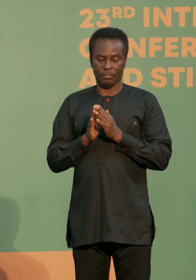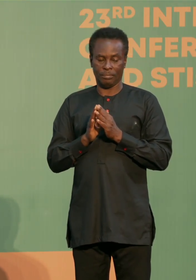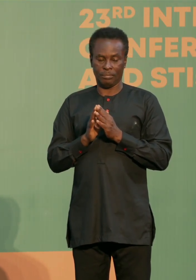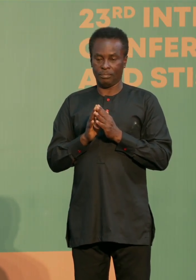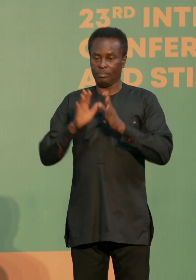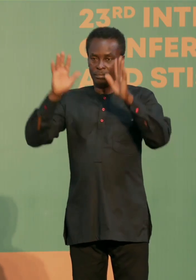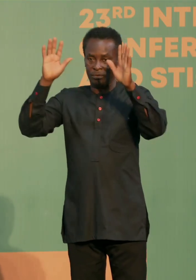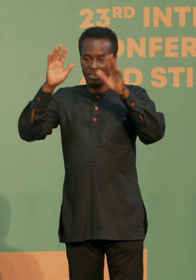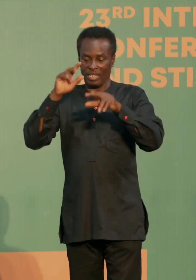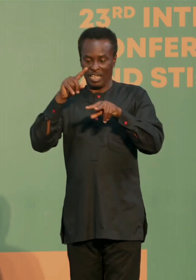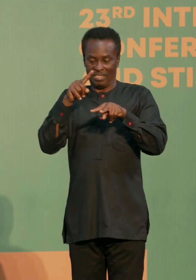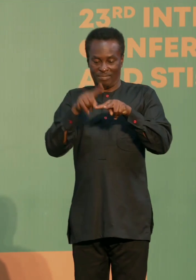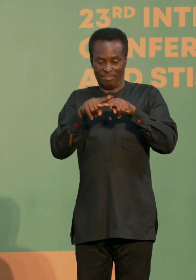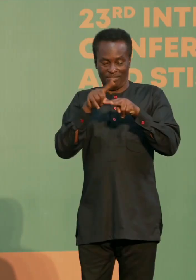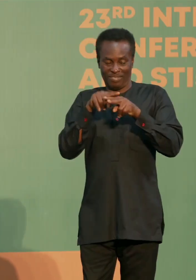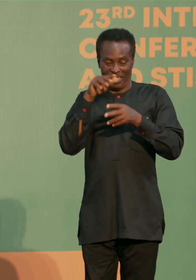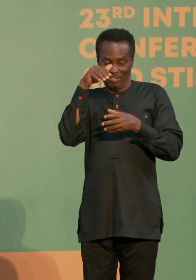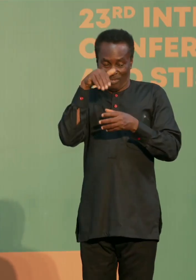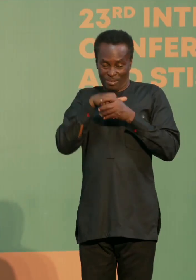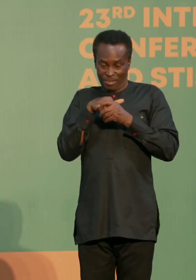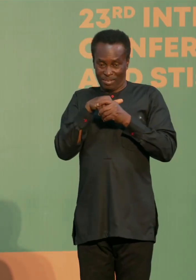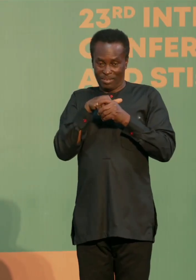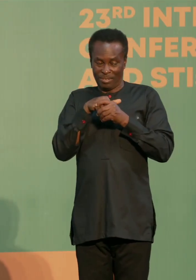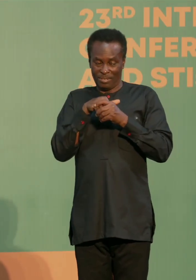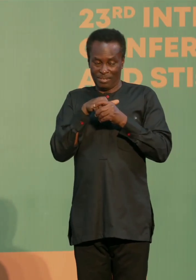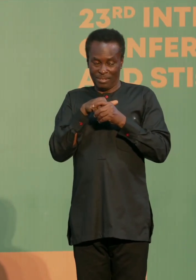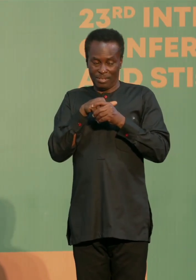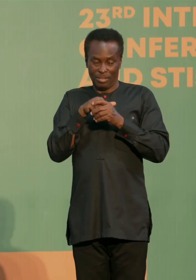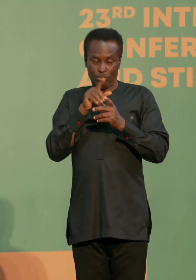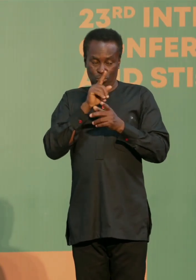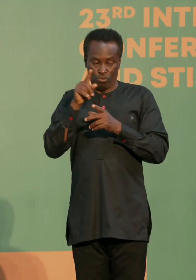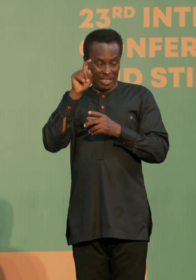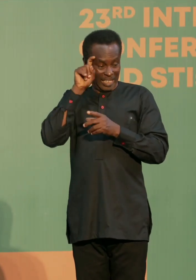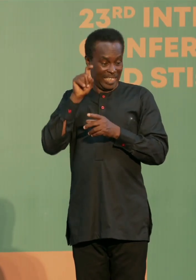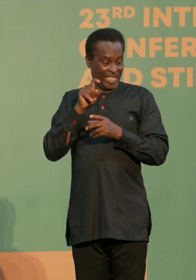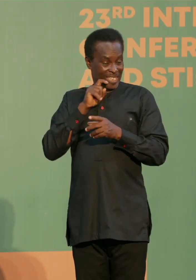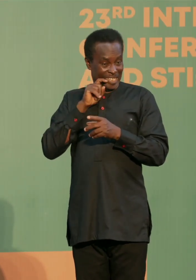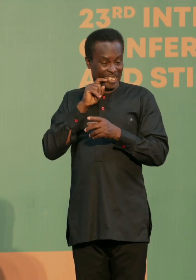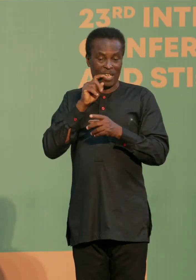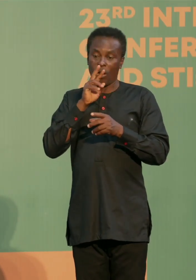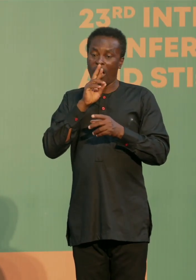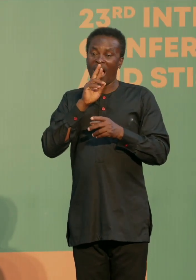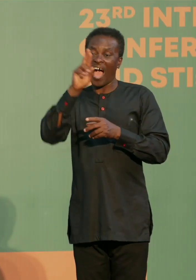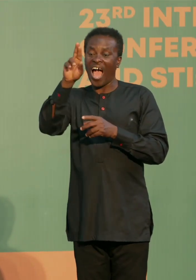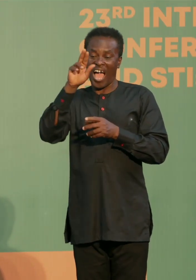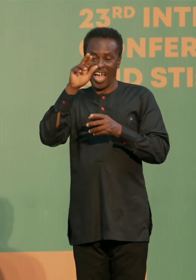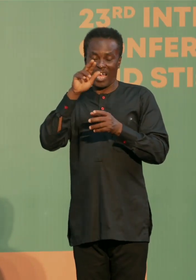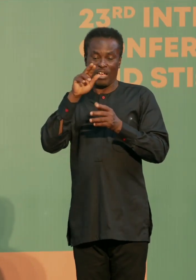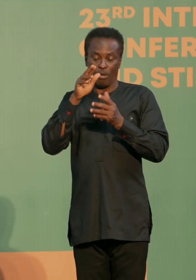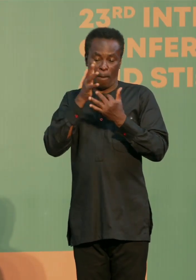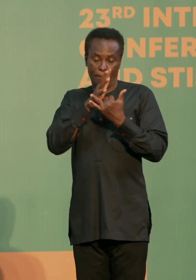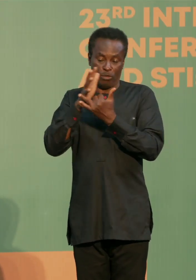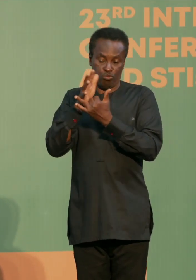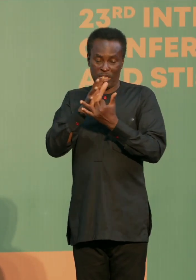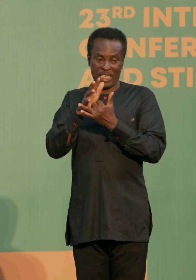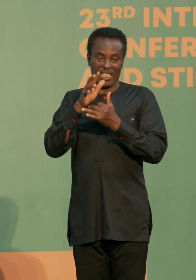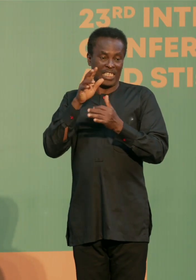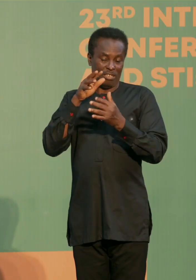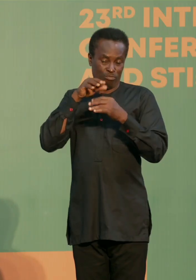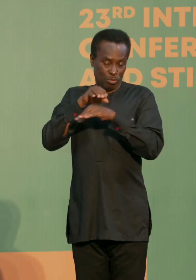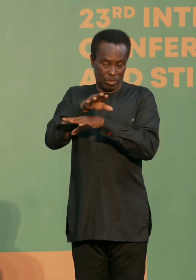Les infections sexuellement transmissibles sont des infections qui se transmettent entre deux partenaires